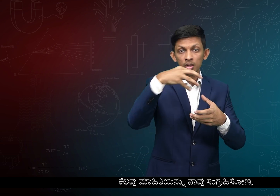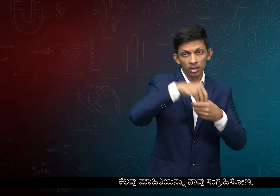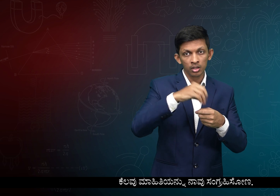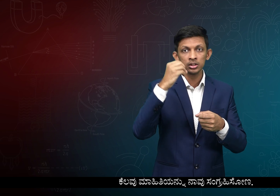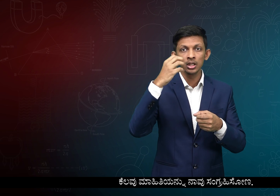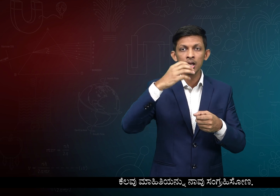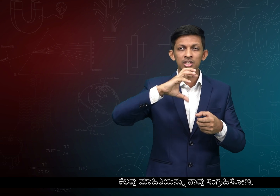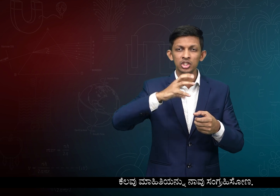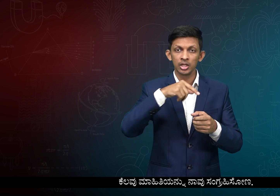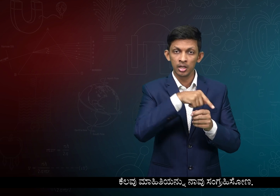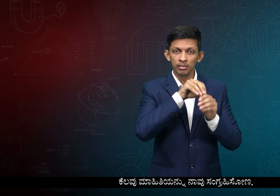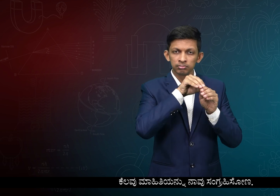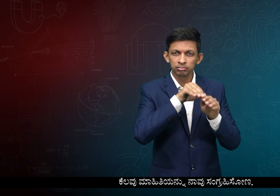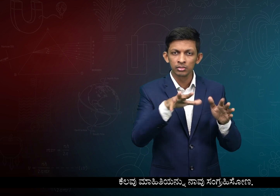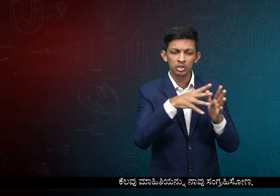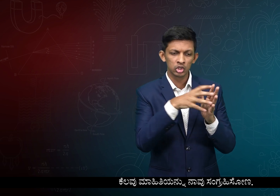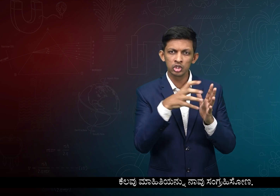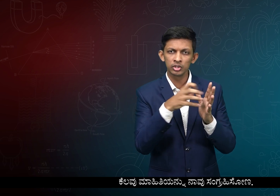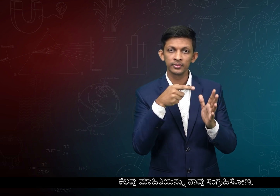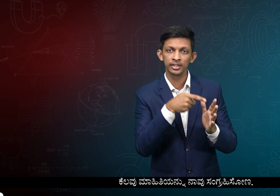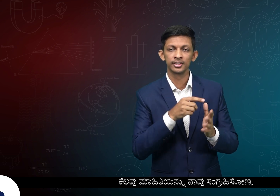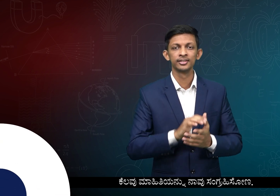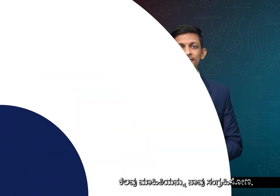ಕೆಲವು ಮಾಹಿತಿಯನ್ನು ನಾವು ಸಂಗ್ರಹಿಸೋಣ.